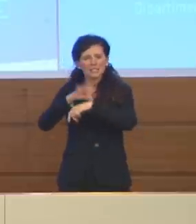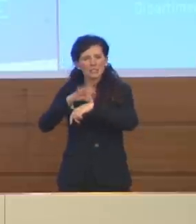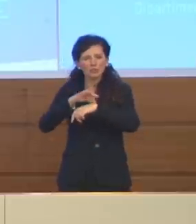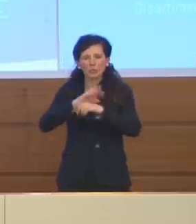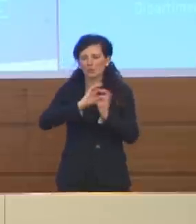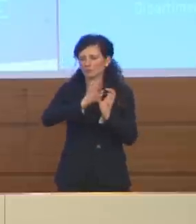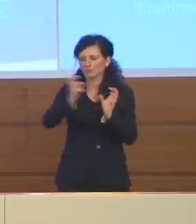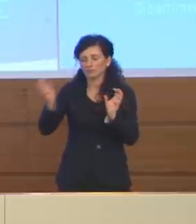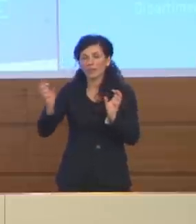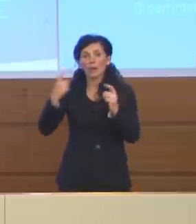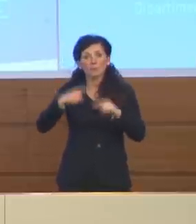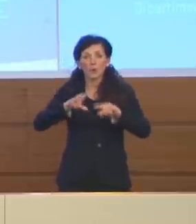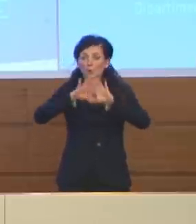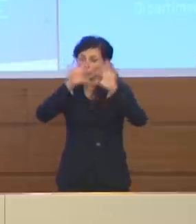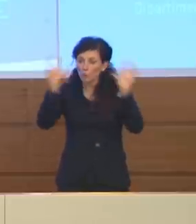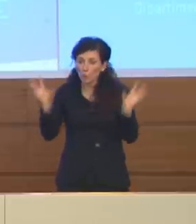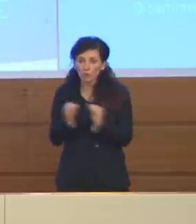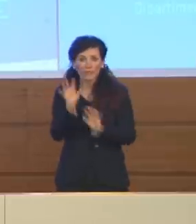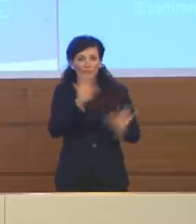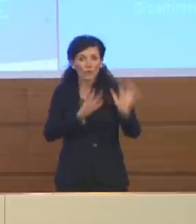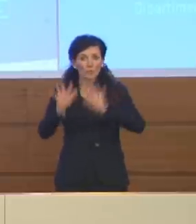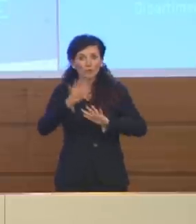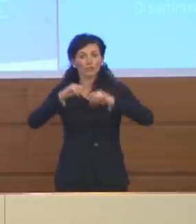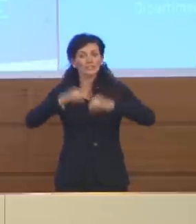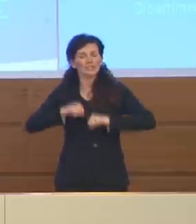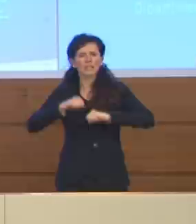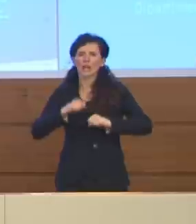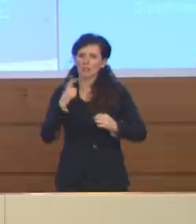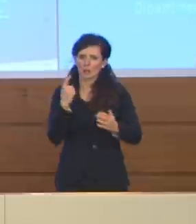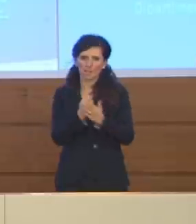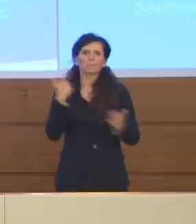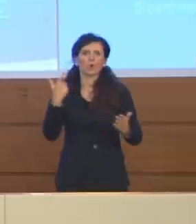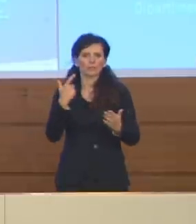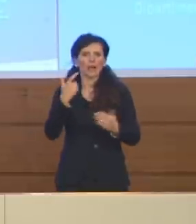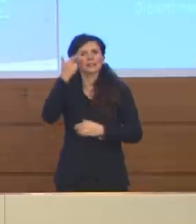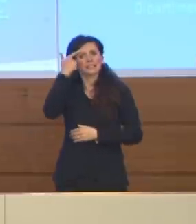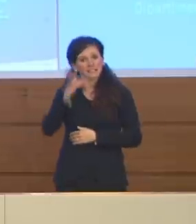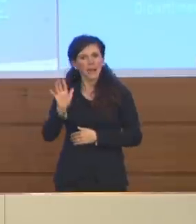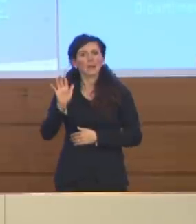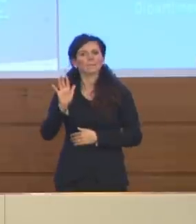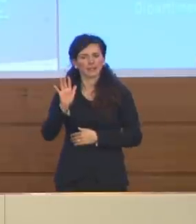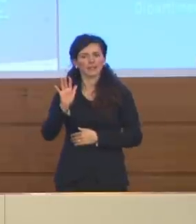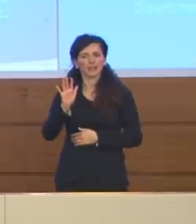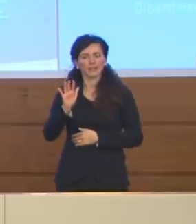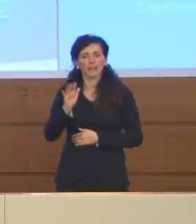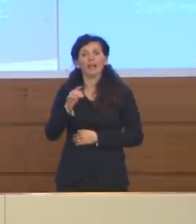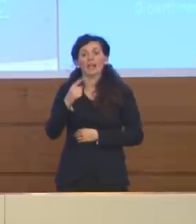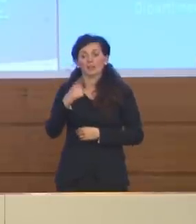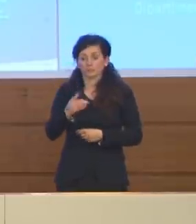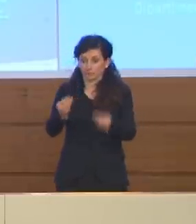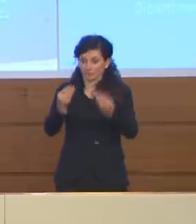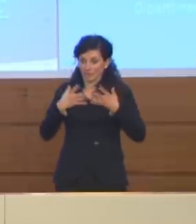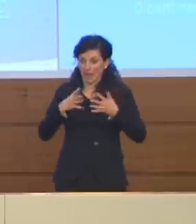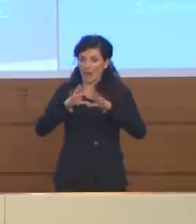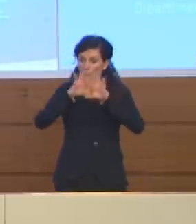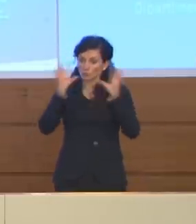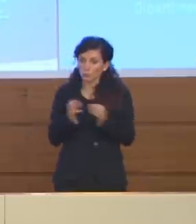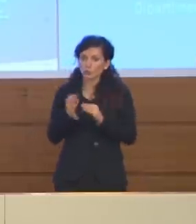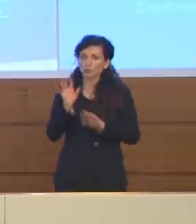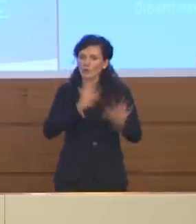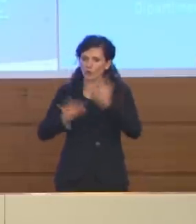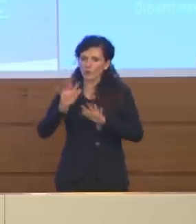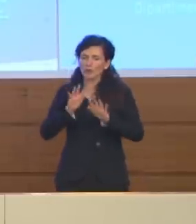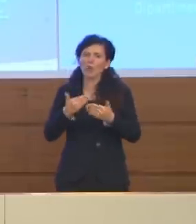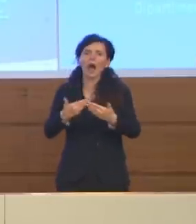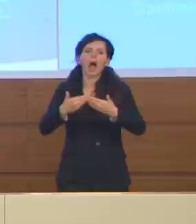importanti tutte da acquisire a cui evidentemente contribuiranno tutti i